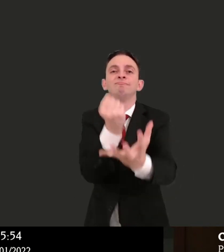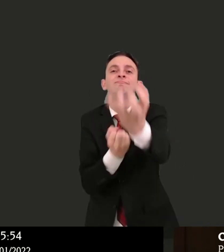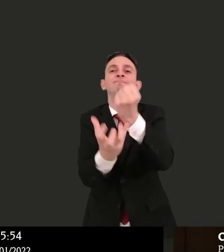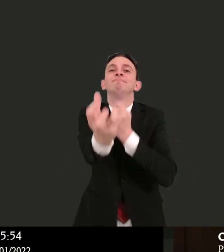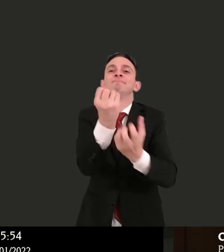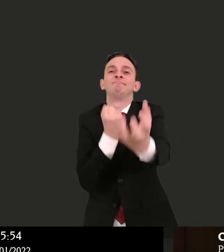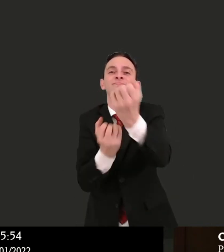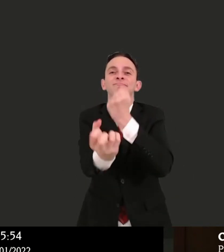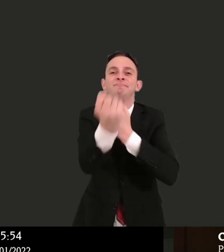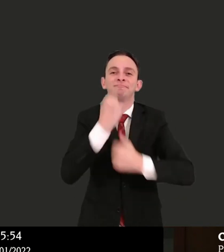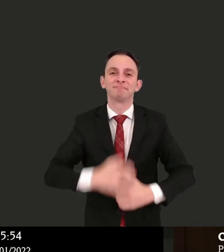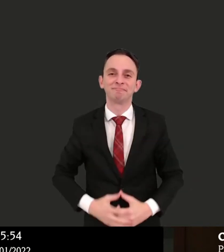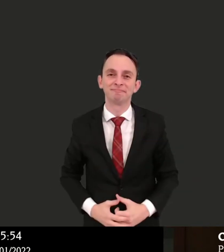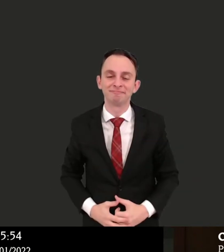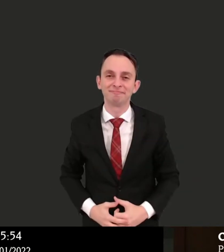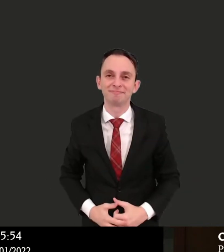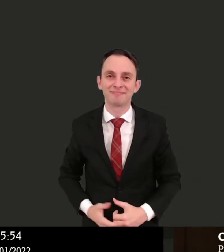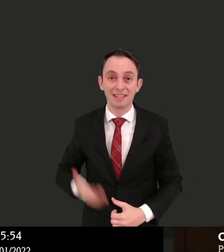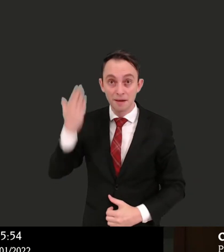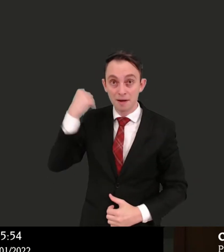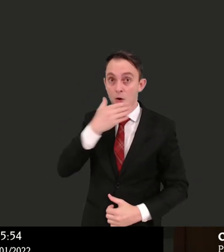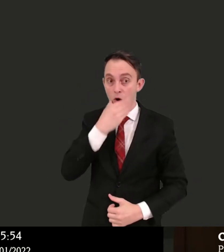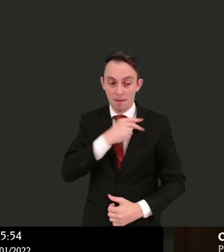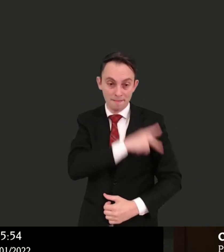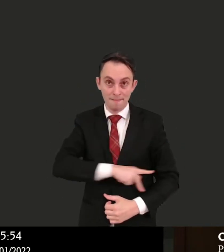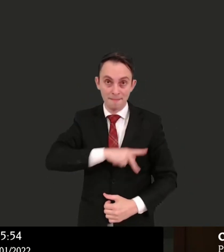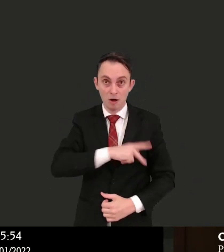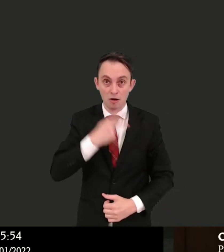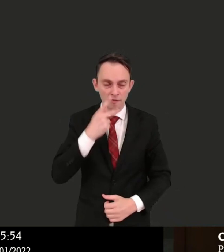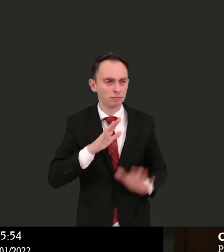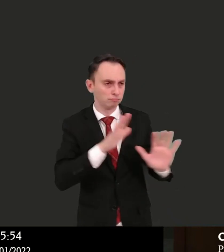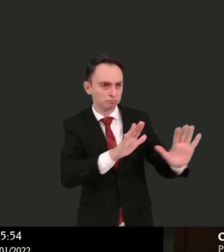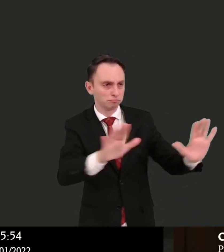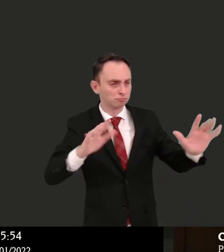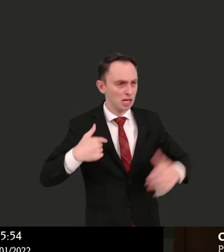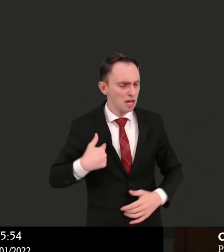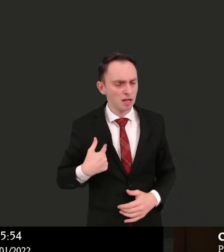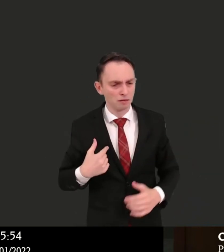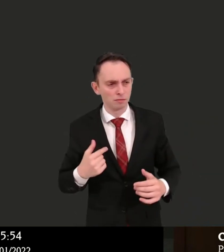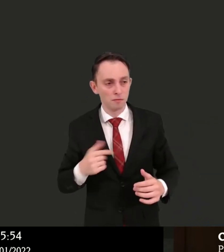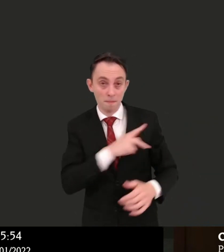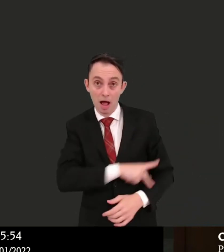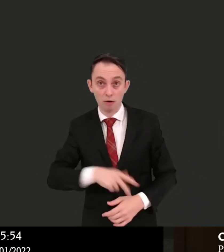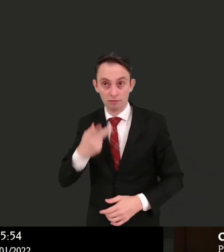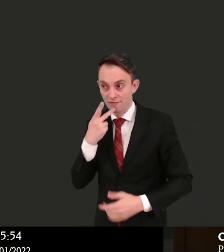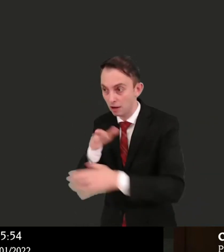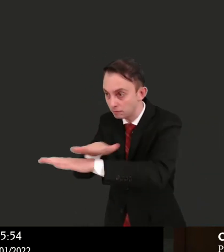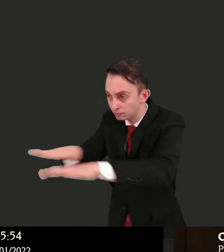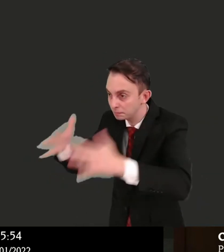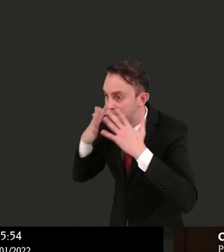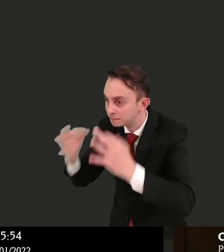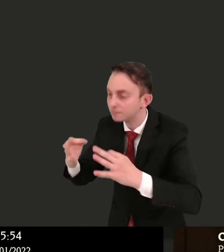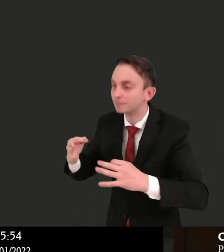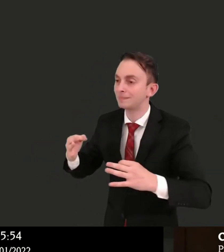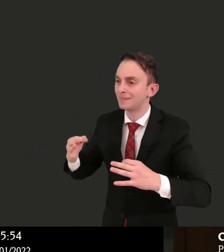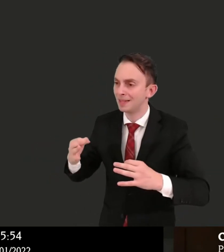eu cumpro o resto das aflições. Não que Cristo deixou conta para pagar, não que Paulo cumpriu um saldo que